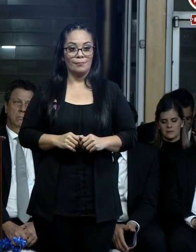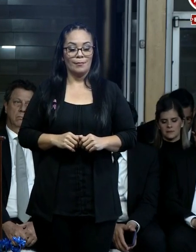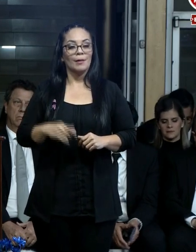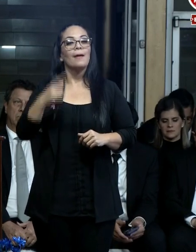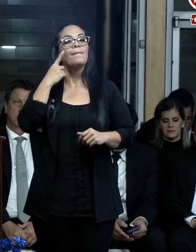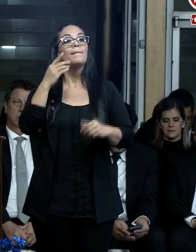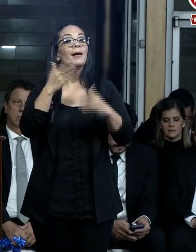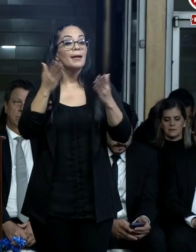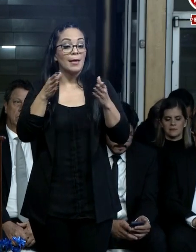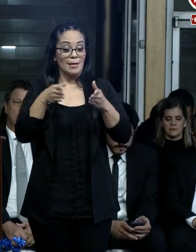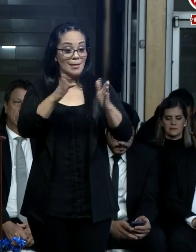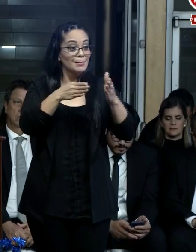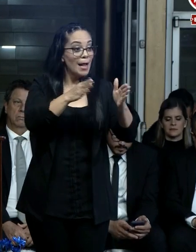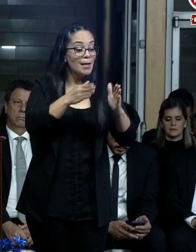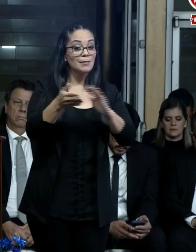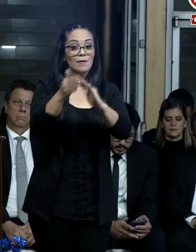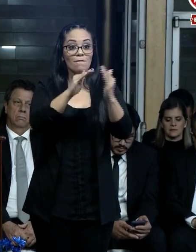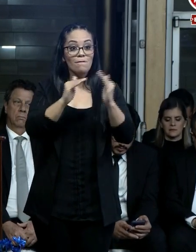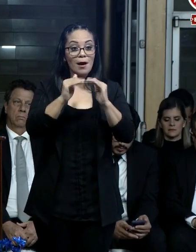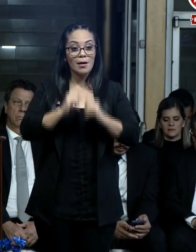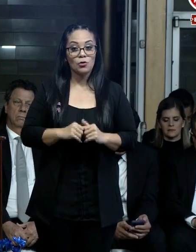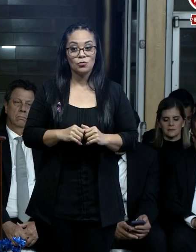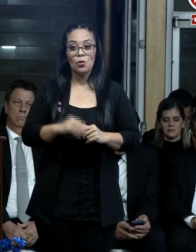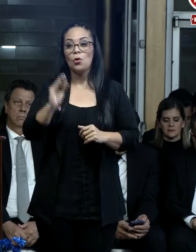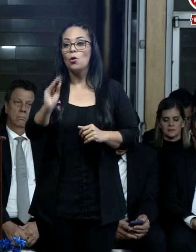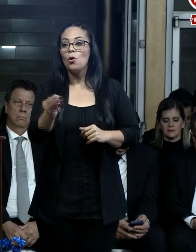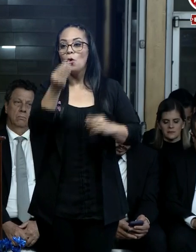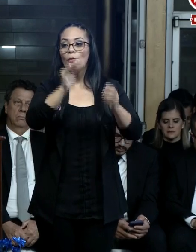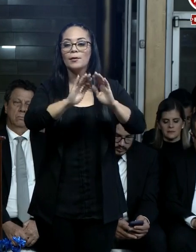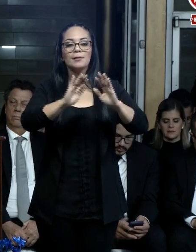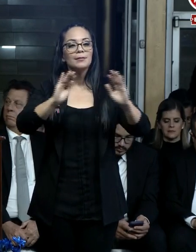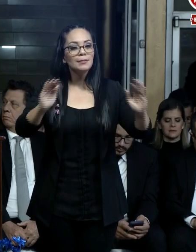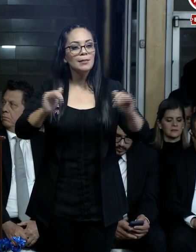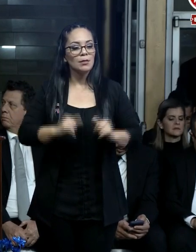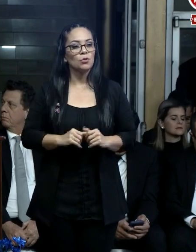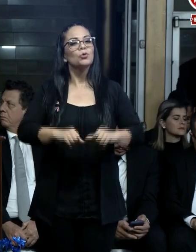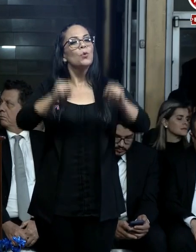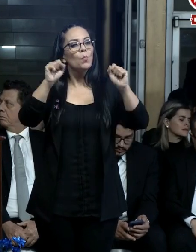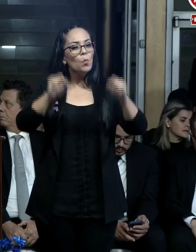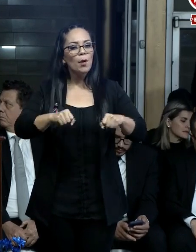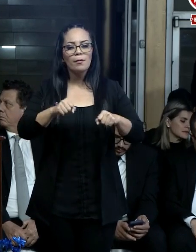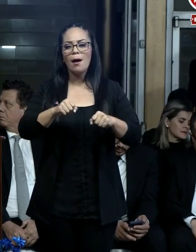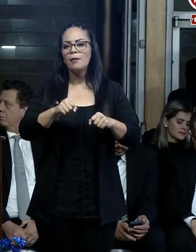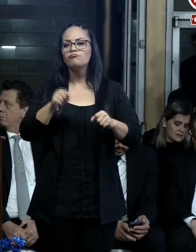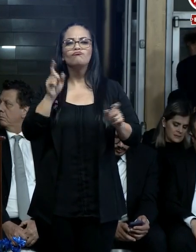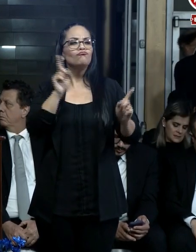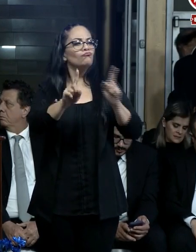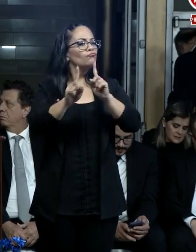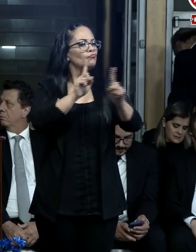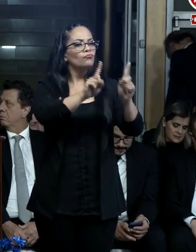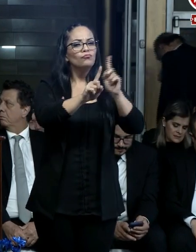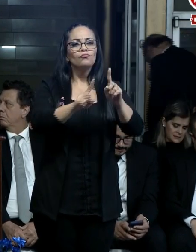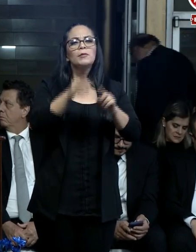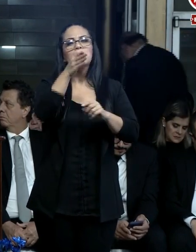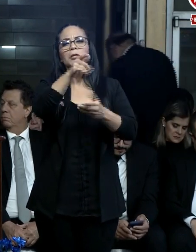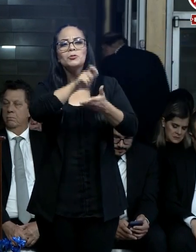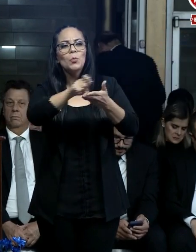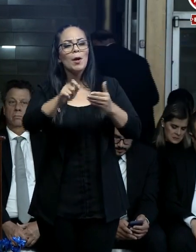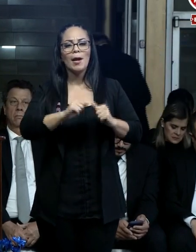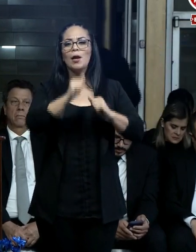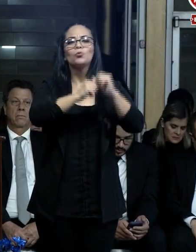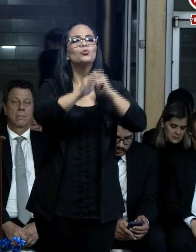para que en las calles y barrios jóvenes y niños puedan caminar, ir a la escuela, construir